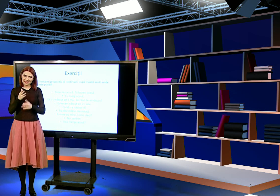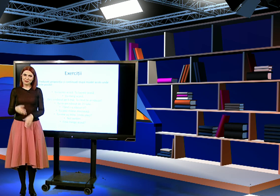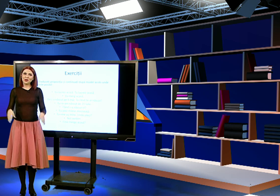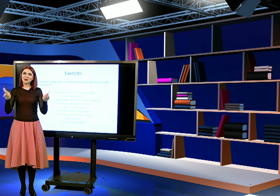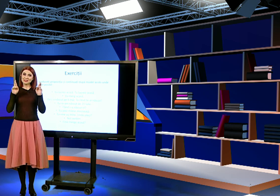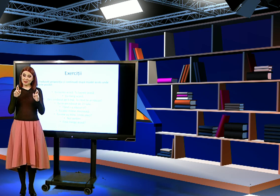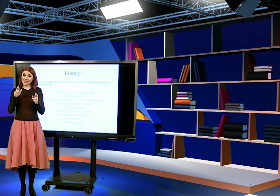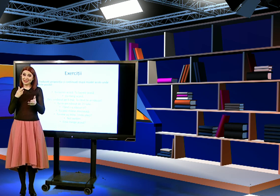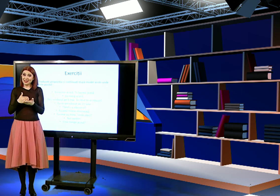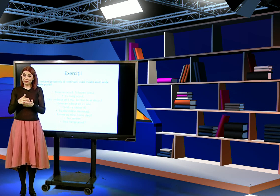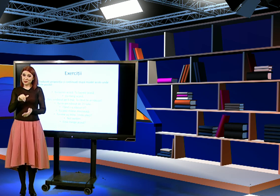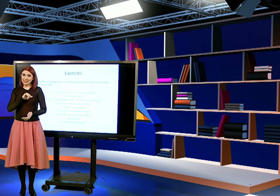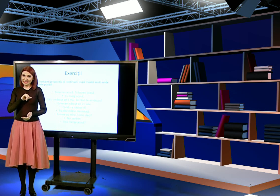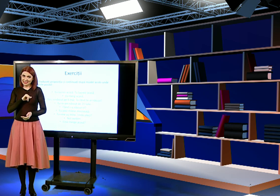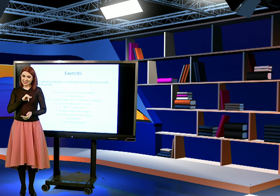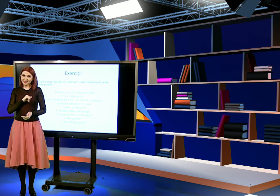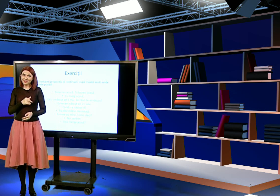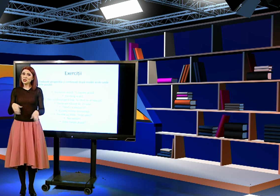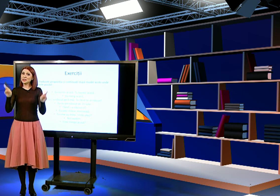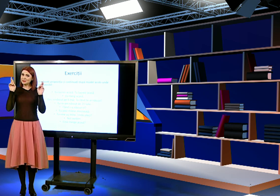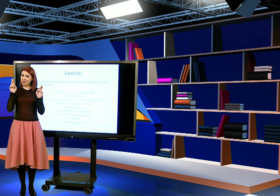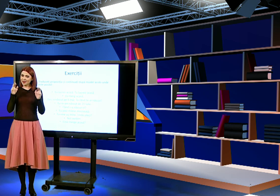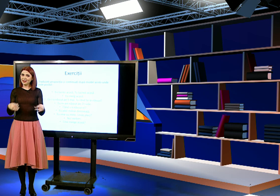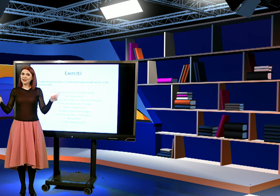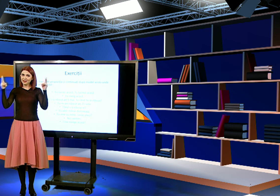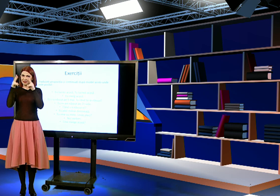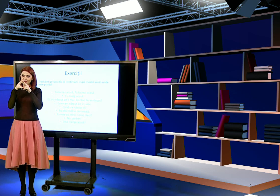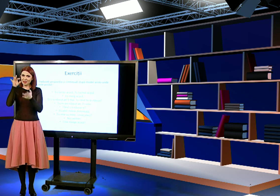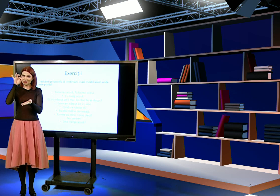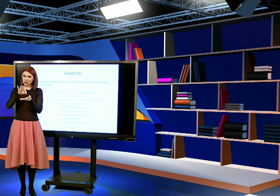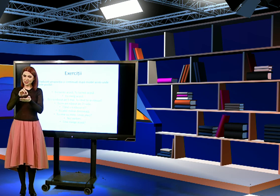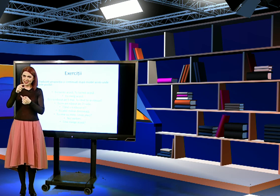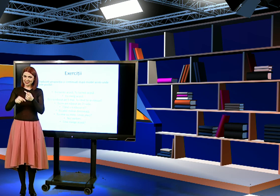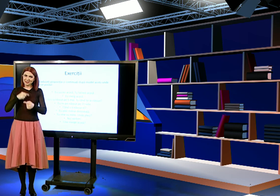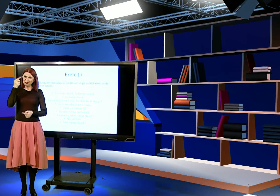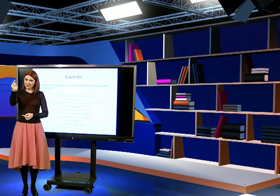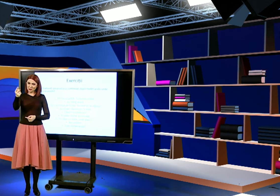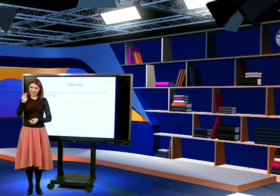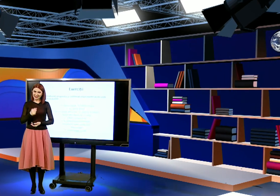semnelor Sper că a fost interesantă și sper că ne vedem și data viitoare